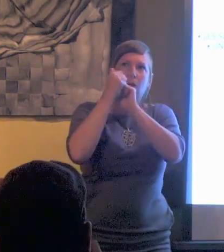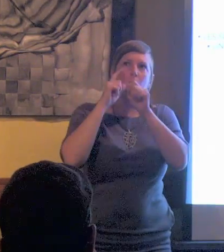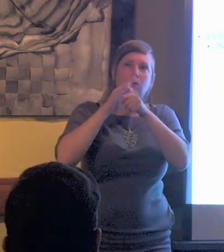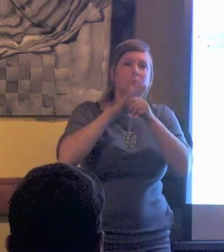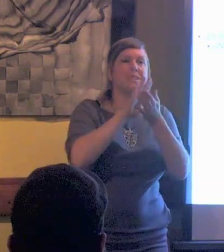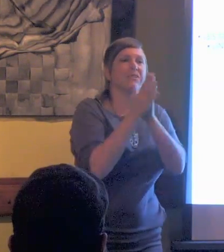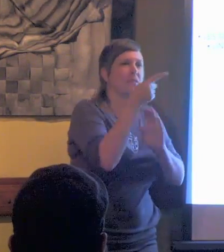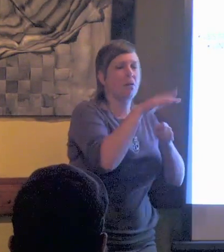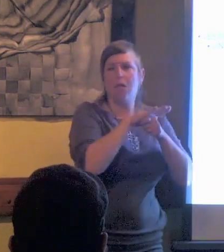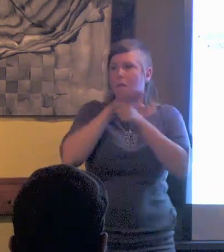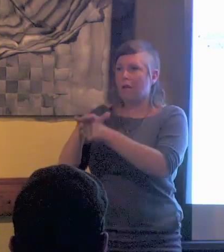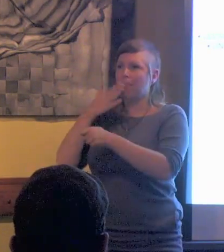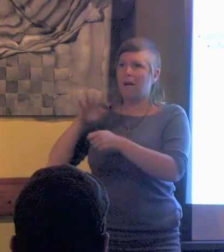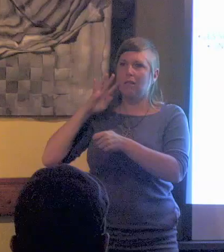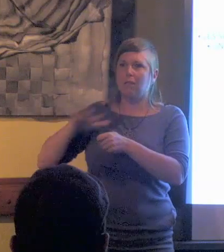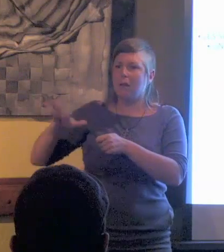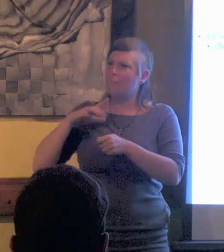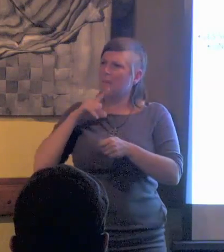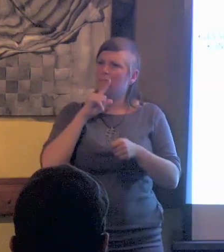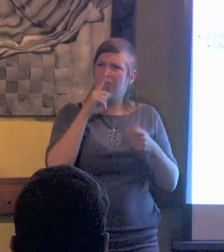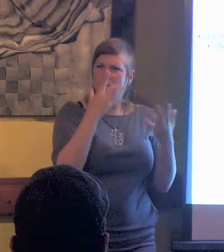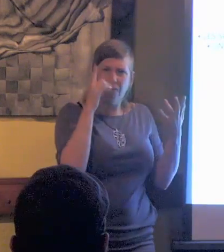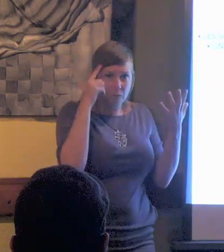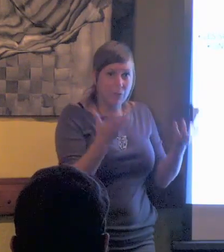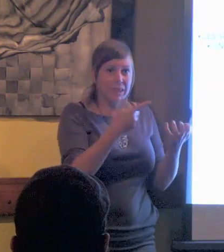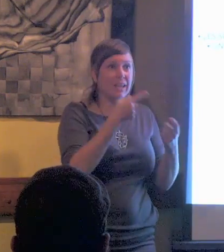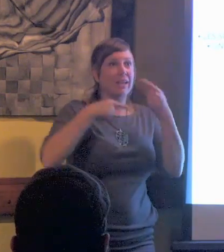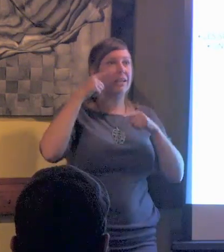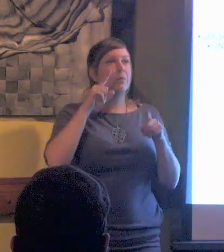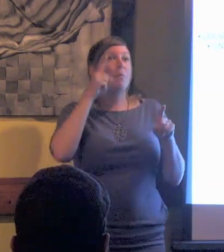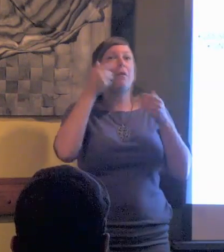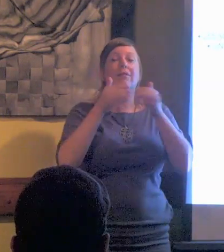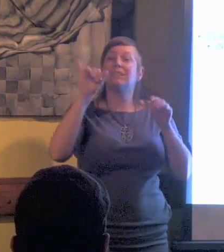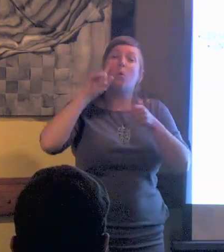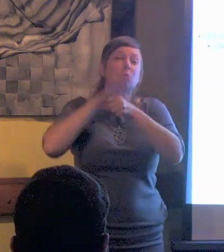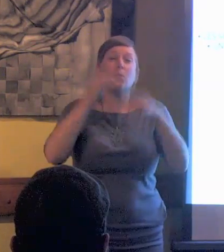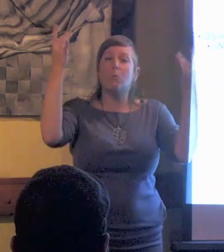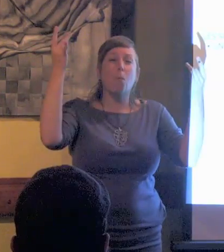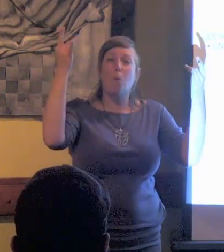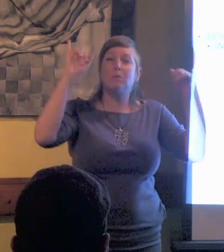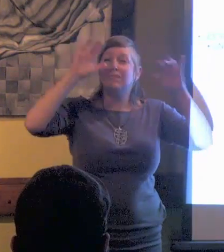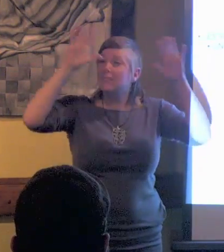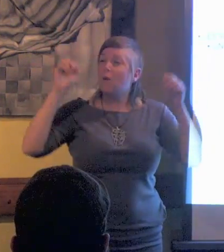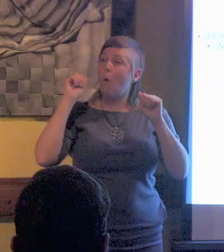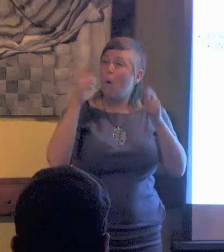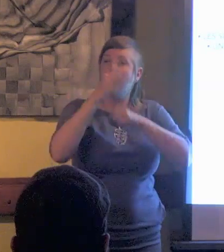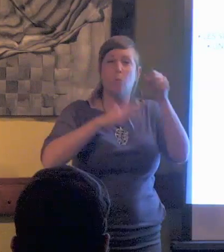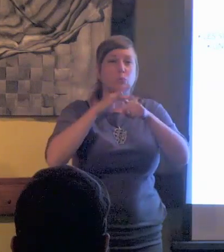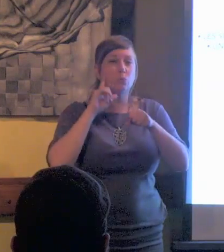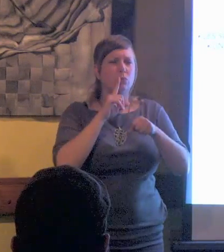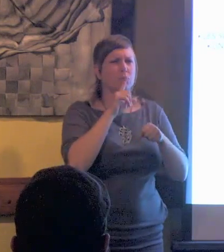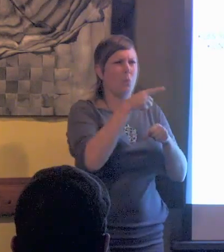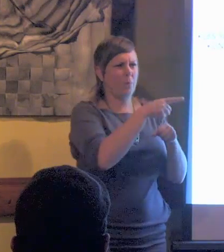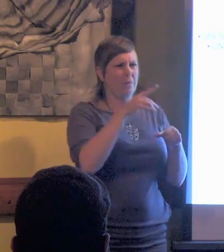Je fais partie de ceux qui font de l'audisme quand je fais ça, là. Donc, en fait, ce qu'on veut, au départ, là, s'il n'y avait pas